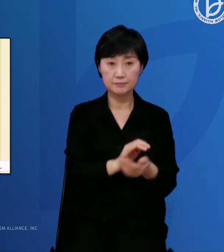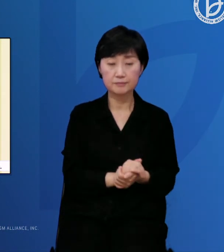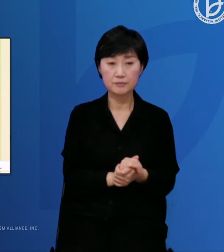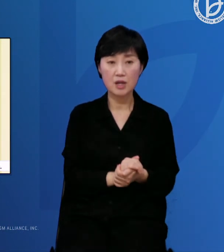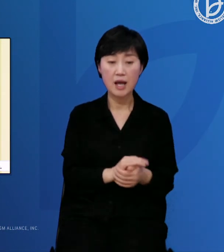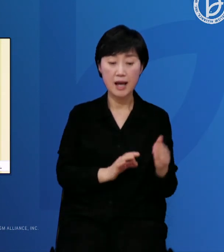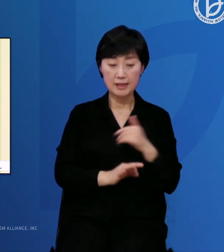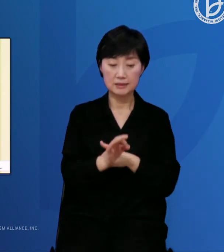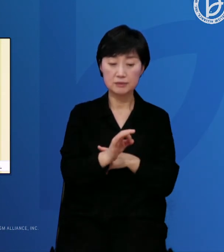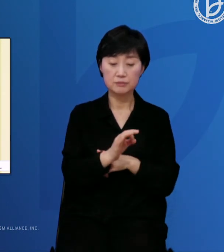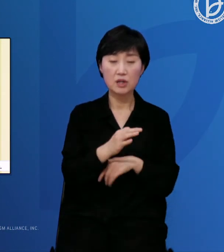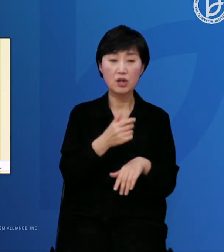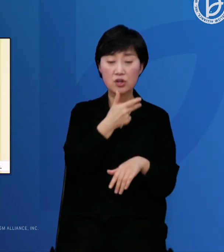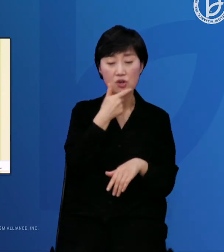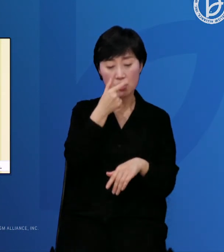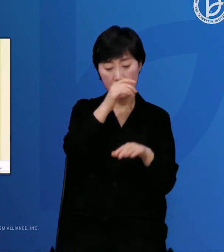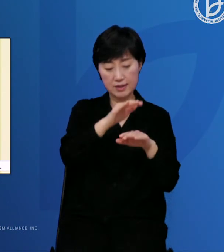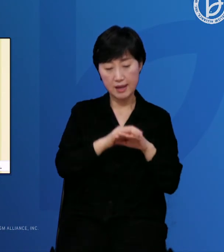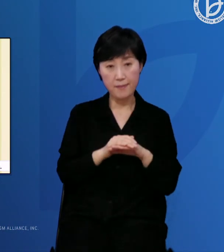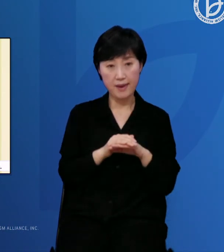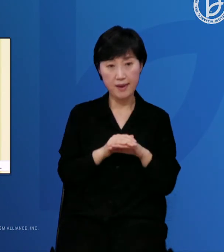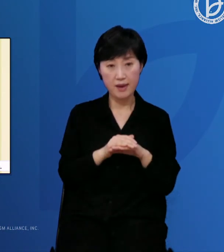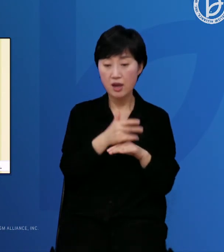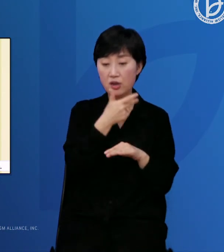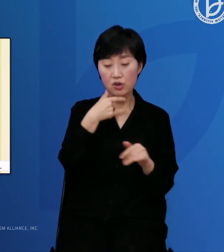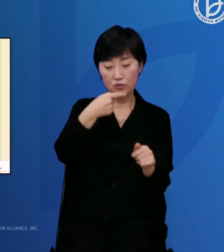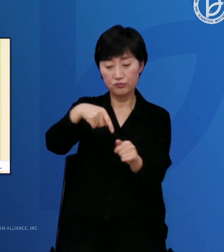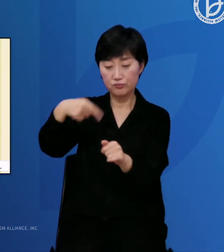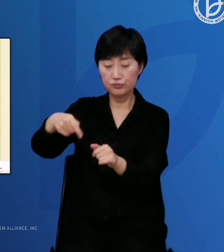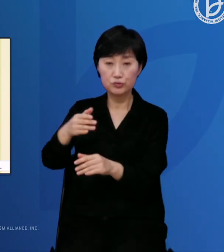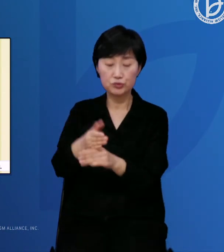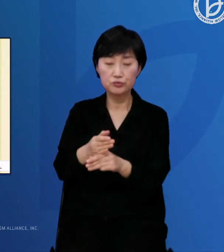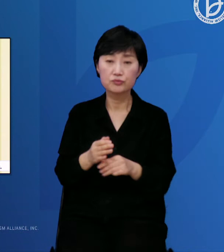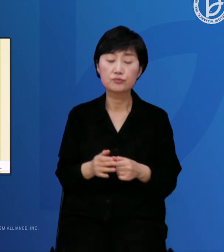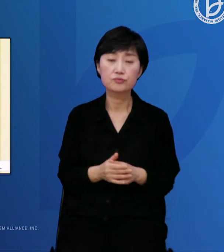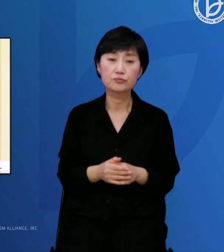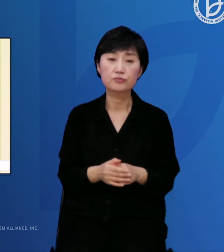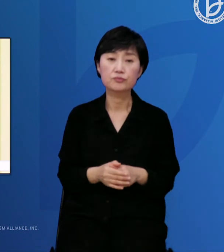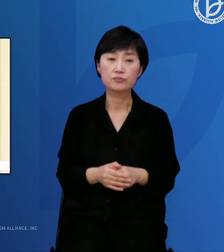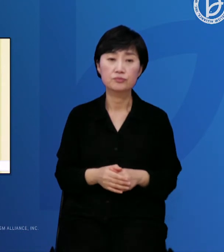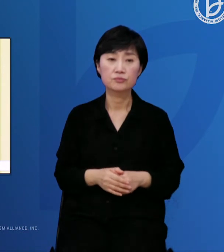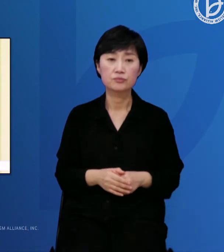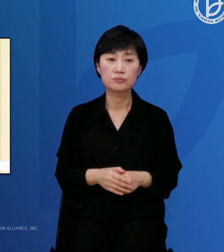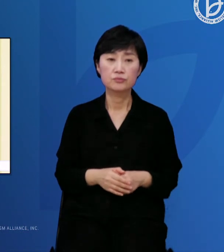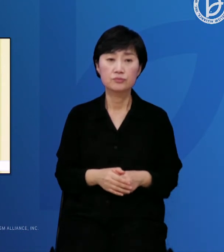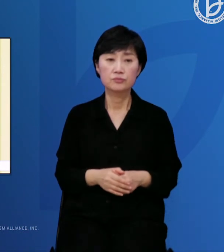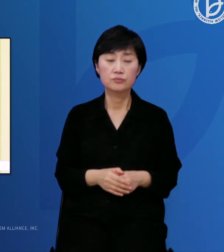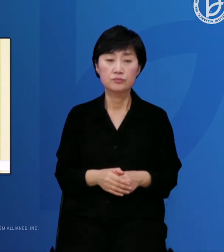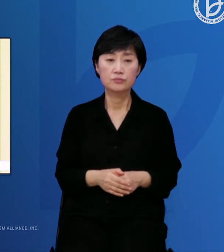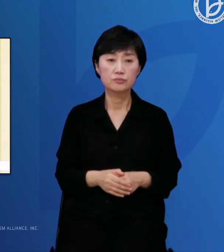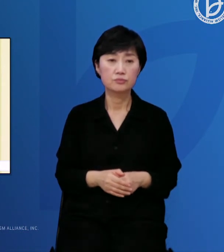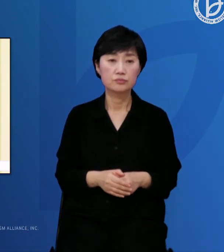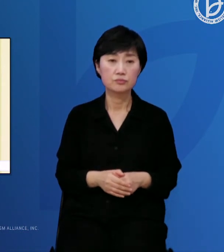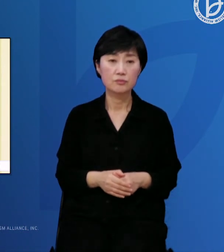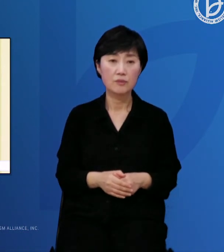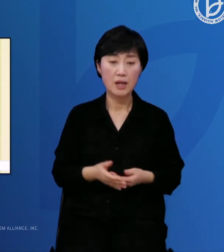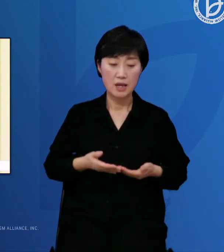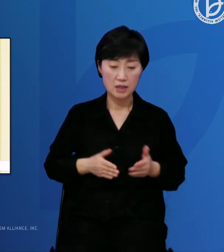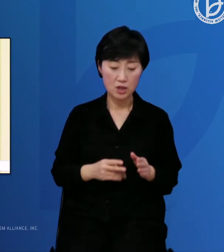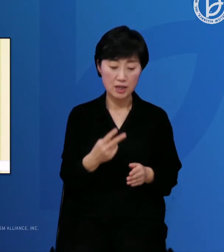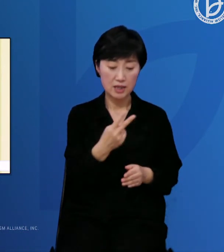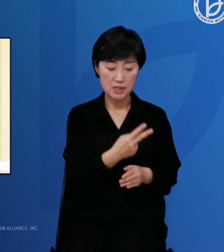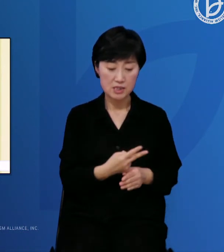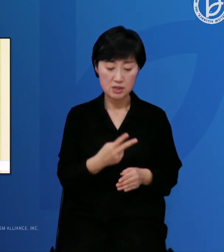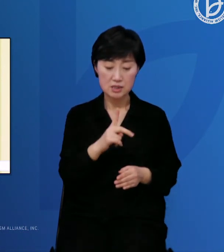영어 예배로 시작해 아이들 수준에 맞춰 영어 수업을 진행하고 있습니다. 등록 대상은